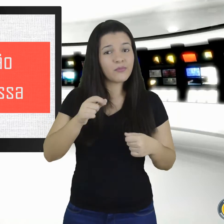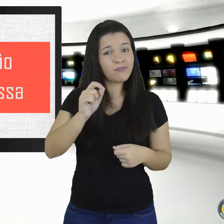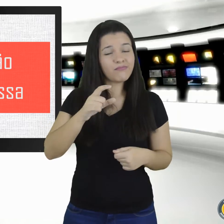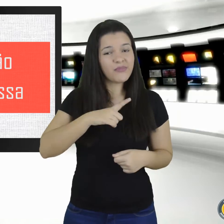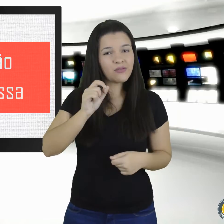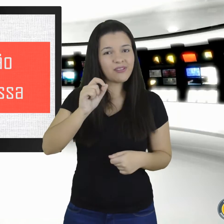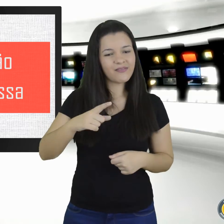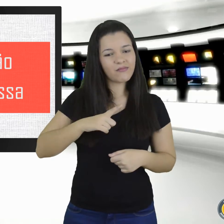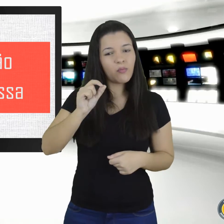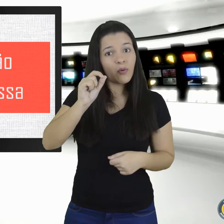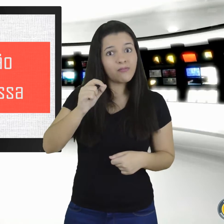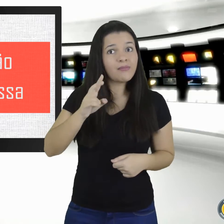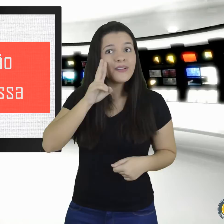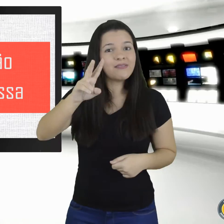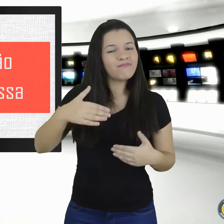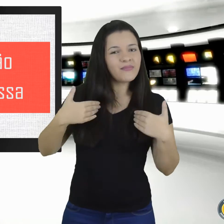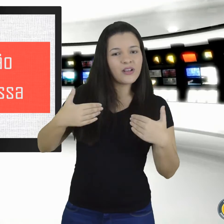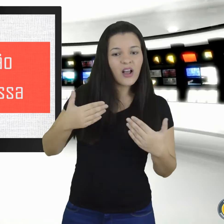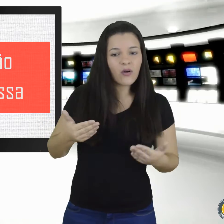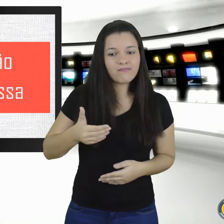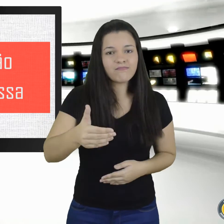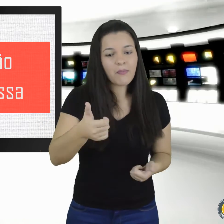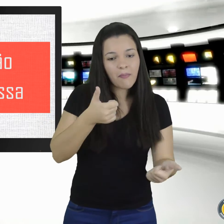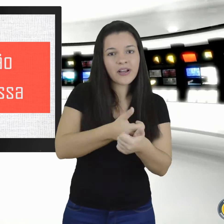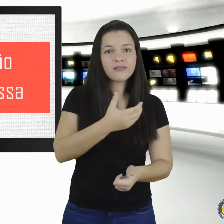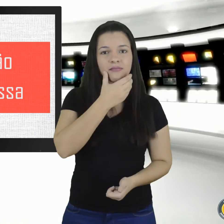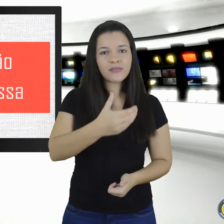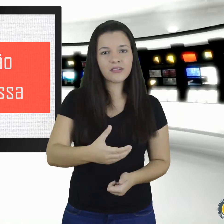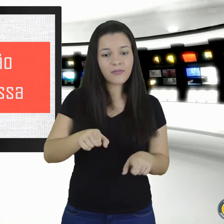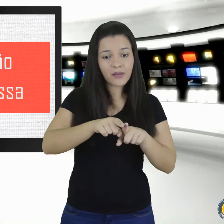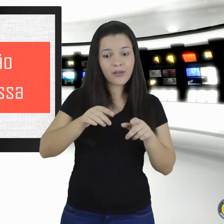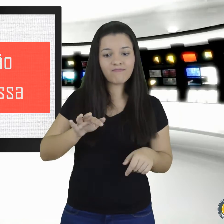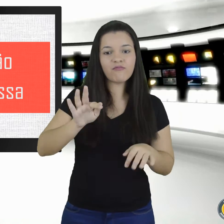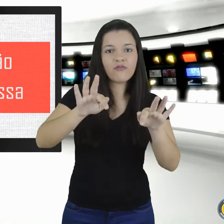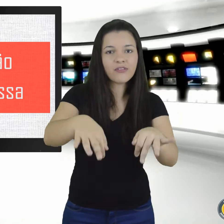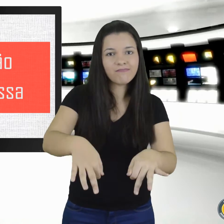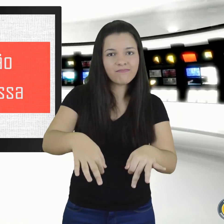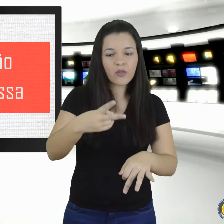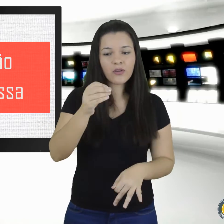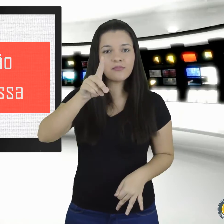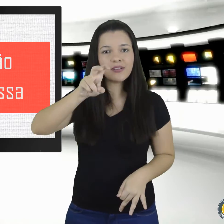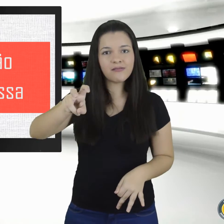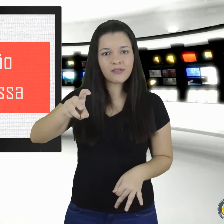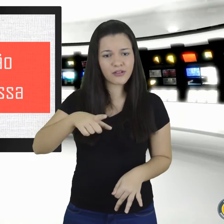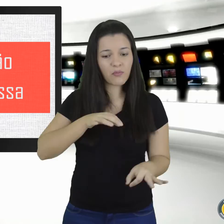ao Natal e ao fechamento do ano. Oferecemos inúmeros projetos com diversas formas